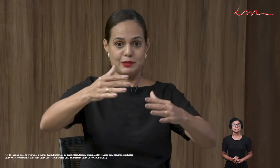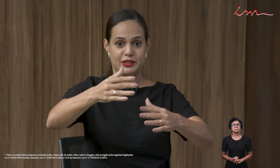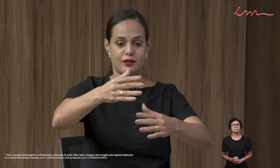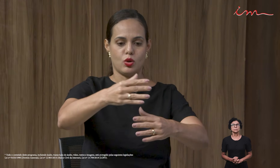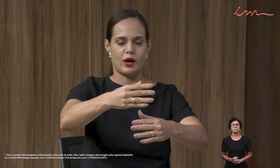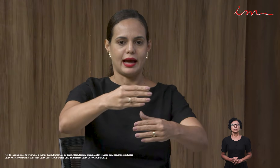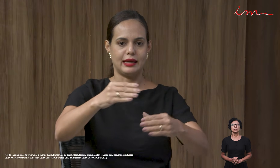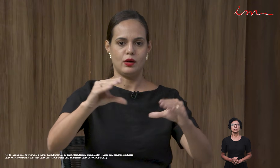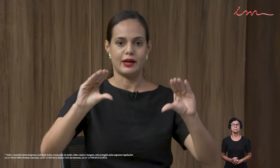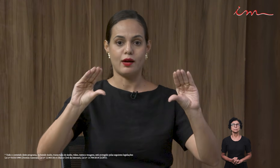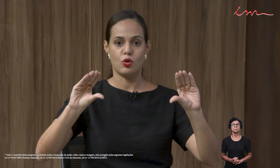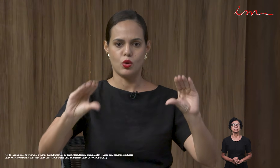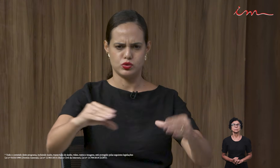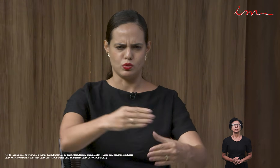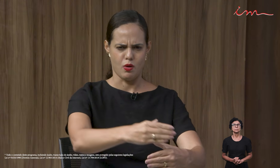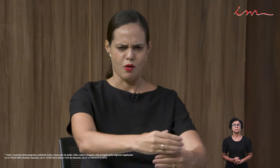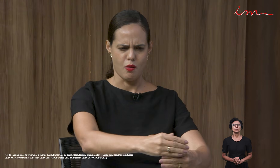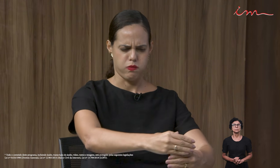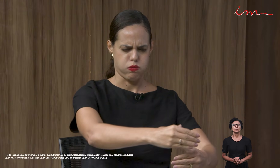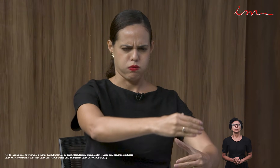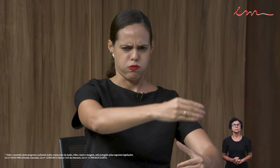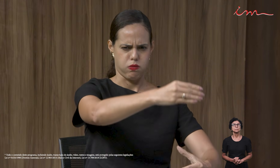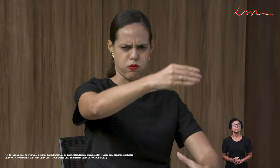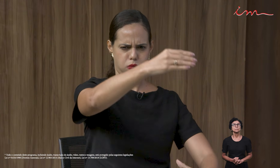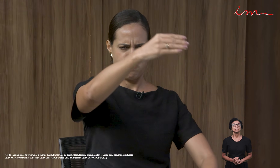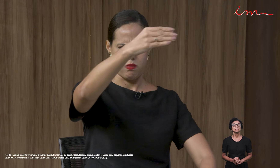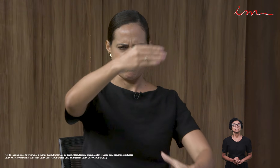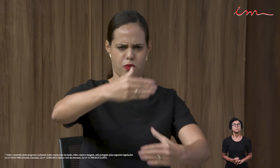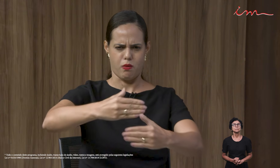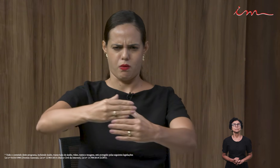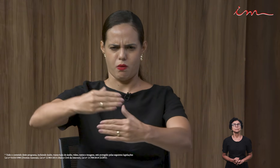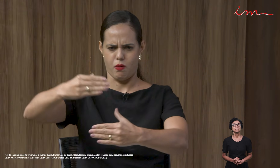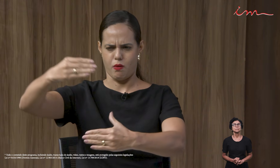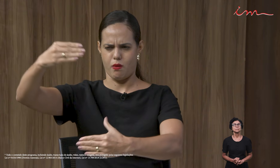E aí você pode até colocar aqui, ó, que é grosso.